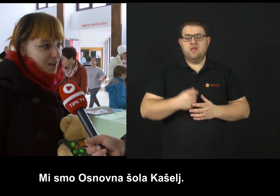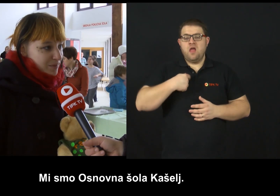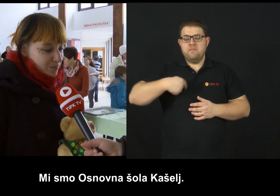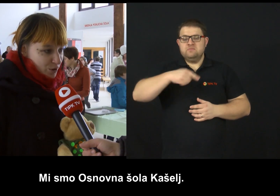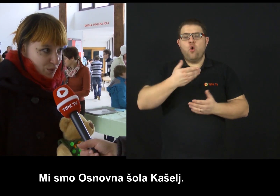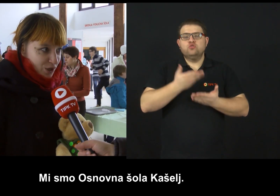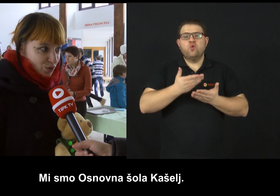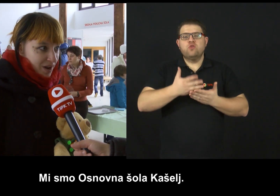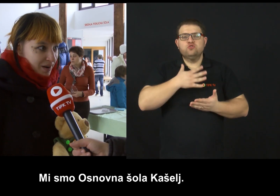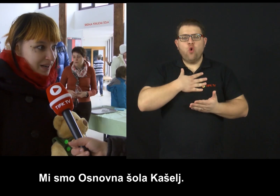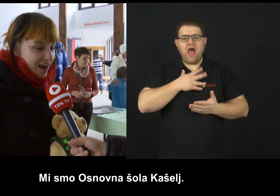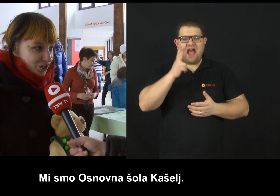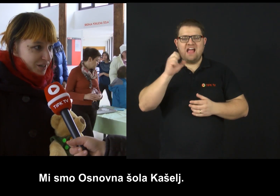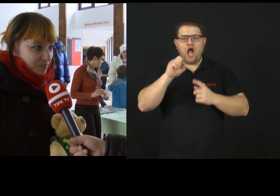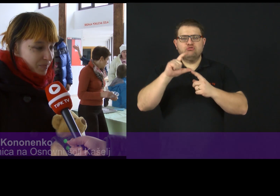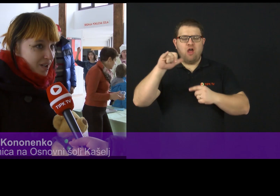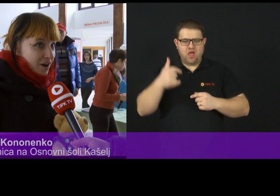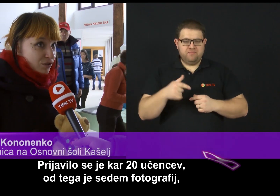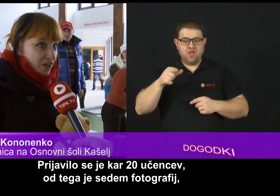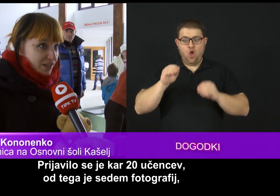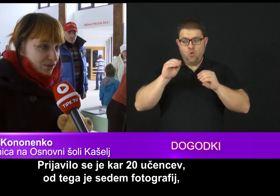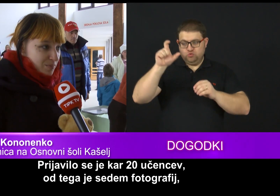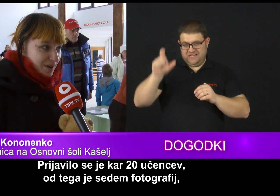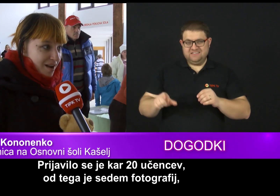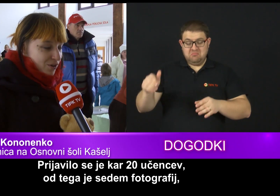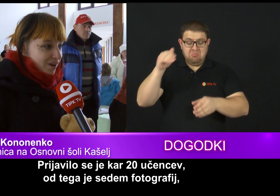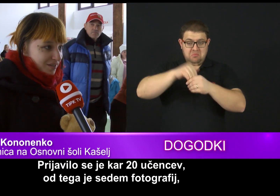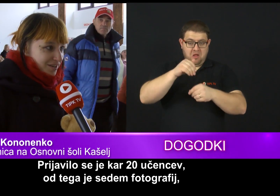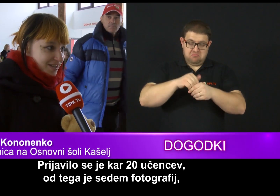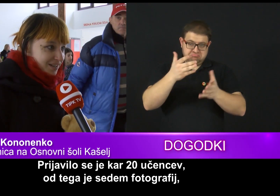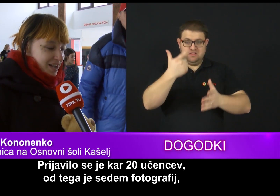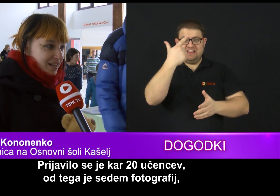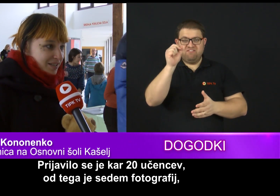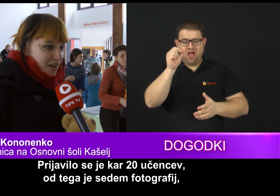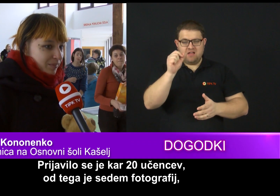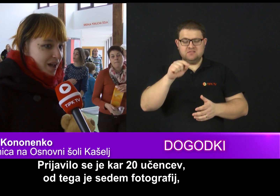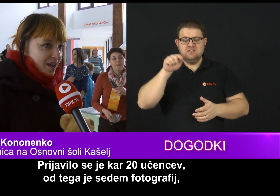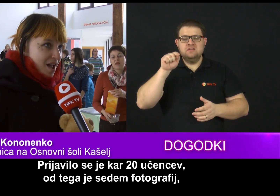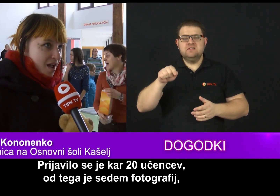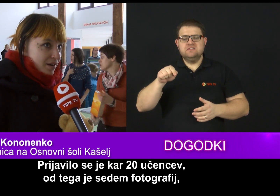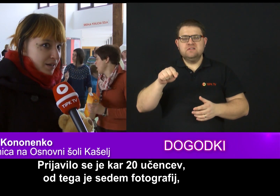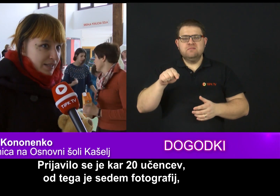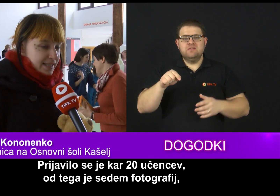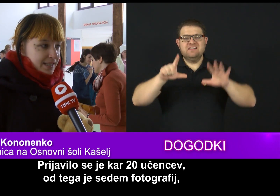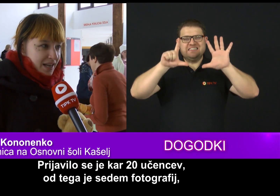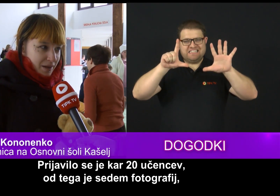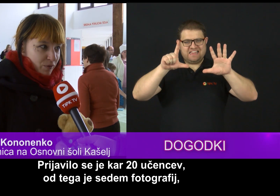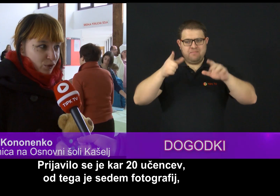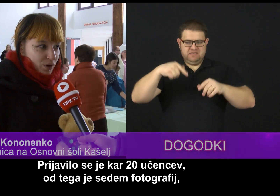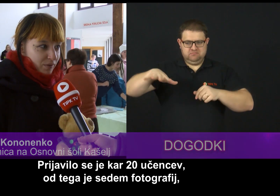Mi smo osnovna šola Kašelj. Učencev se je prijavilo kar 20, s tem, da je 7